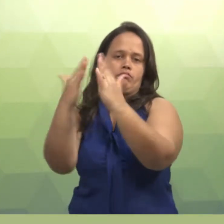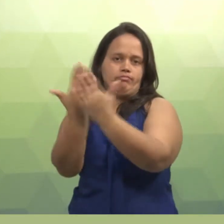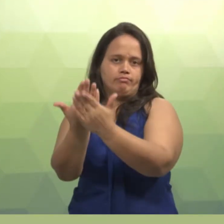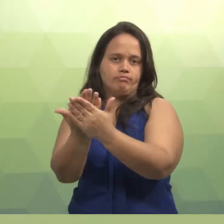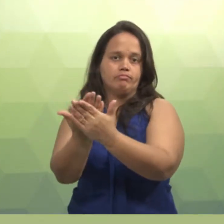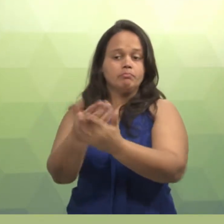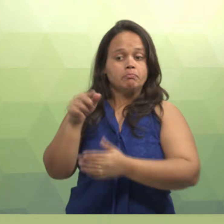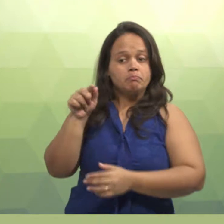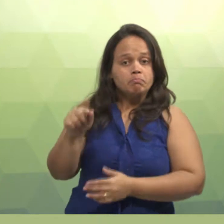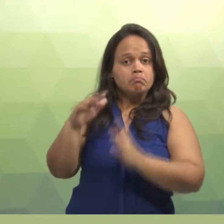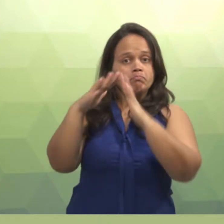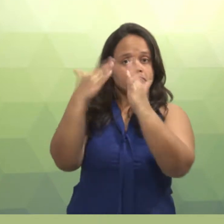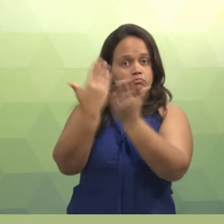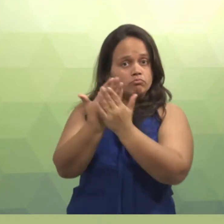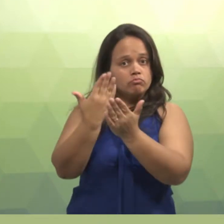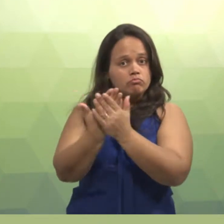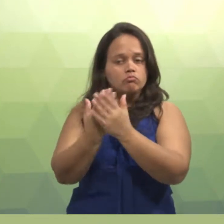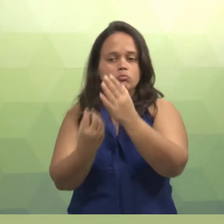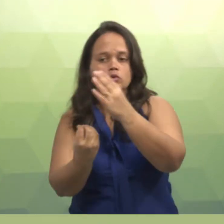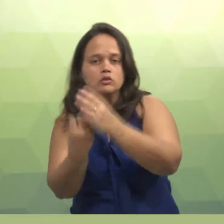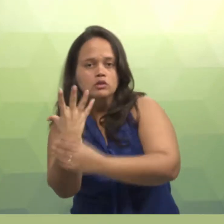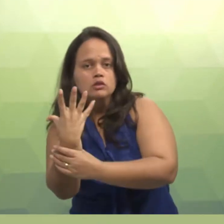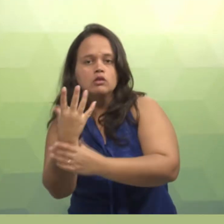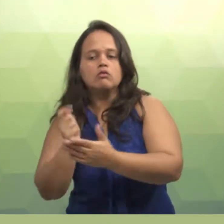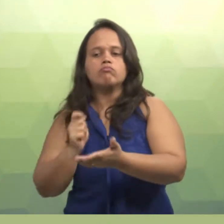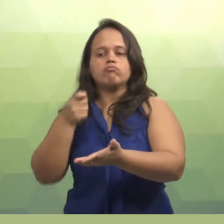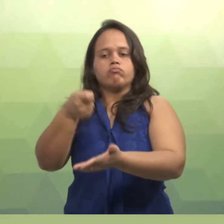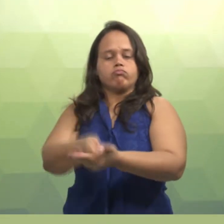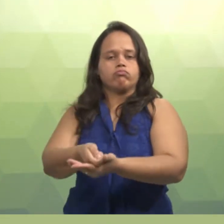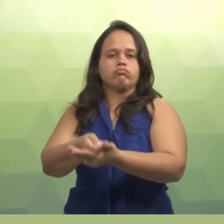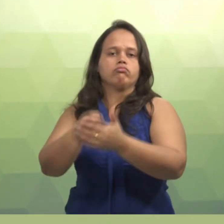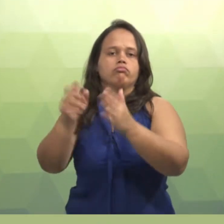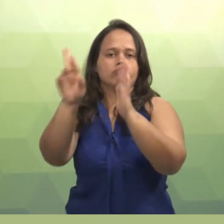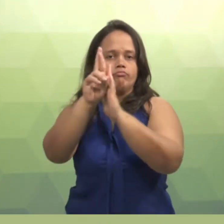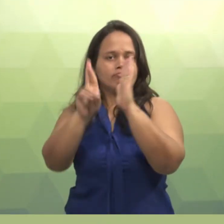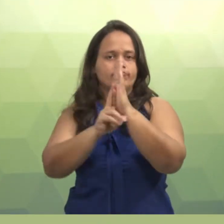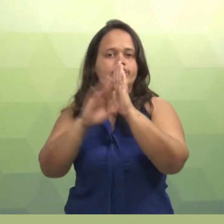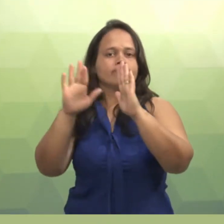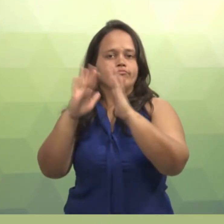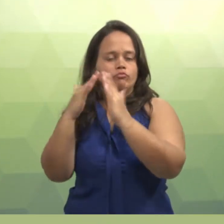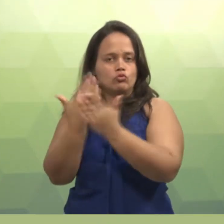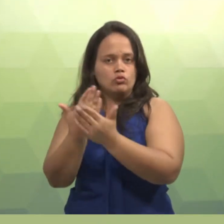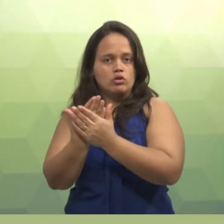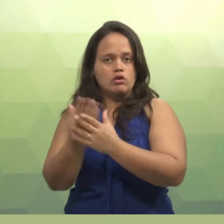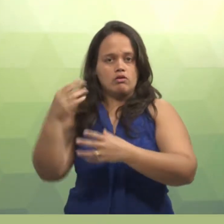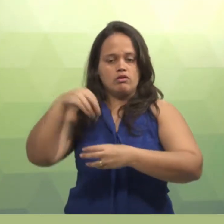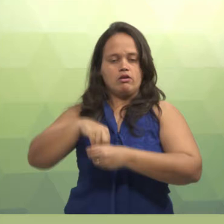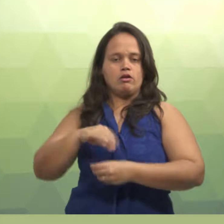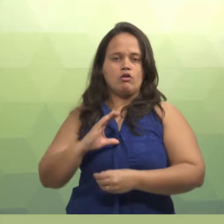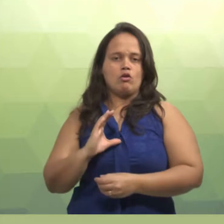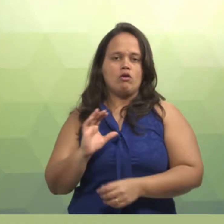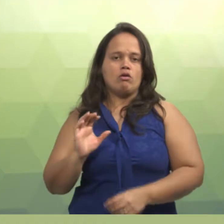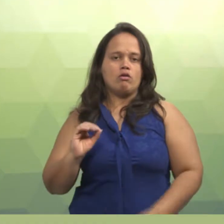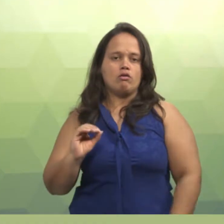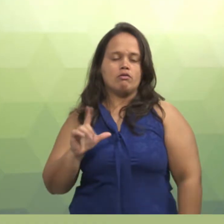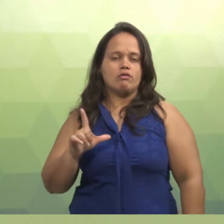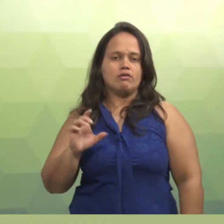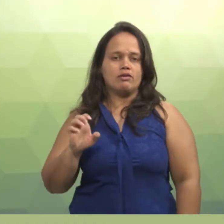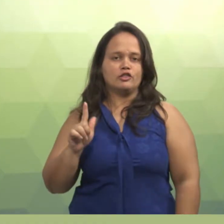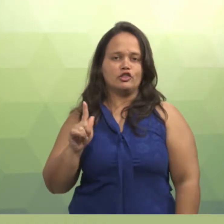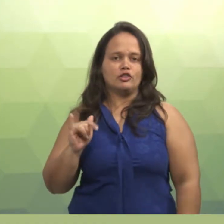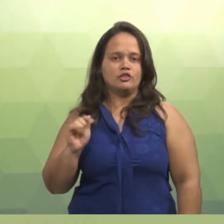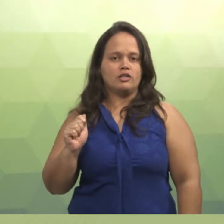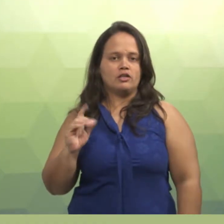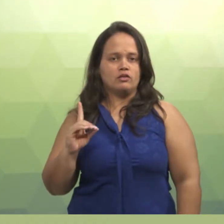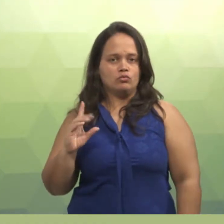regimento escolar, através do colegiado escolar, o qual obrigatoriamente deverá ser referendado pelo órgão